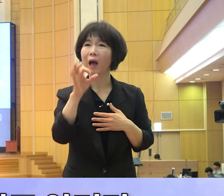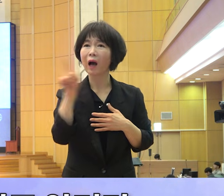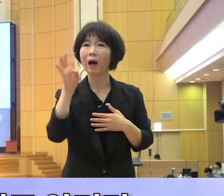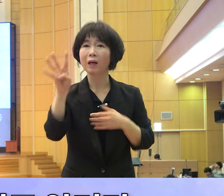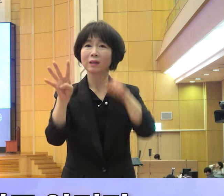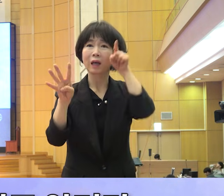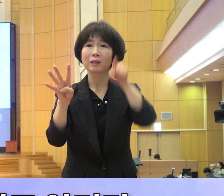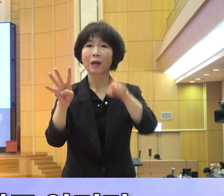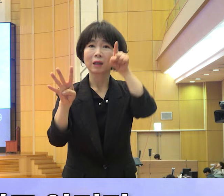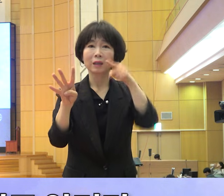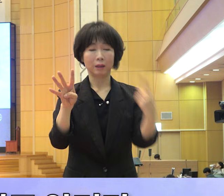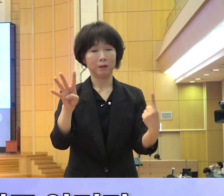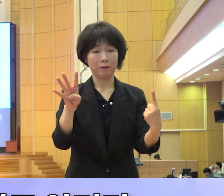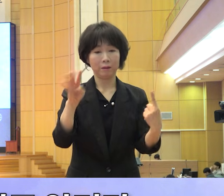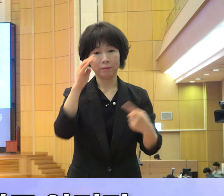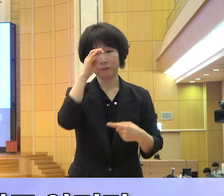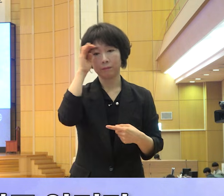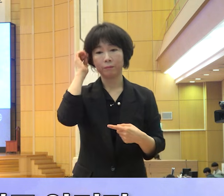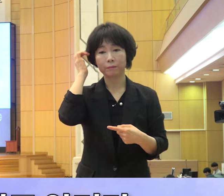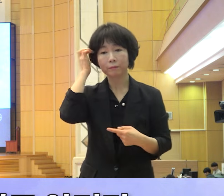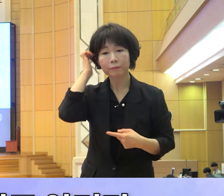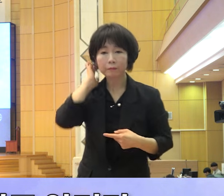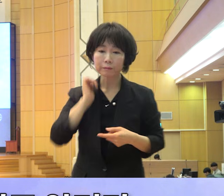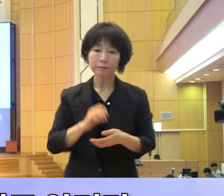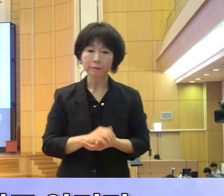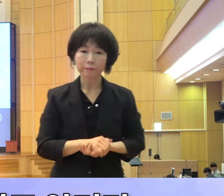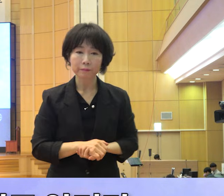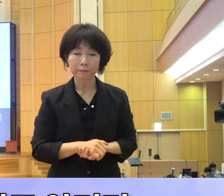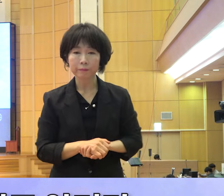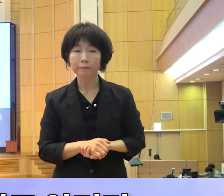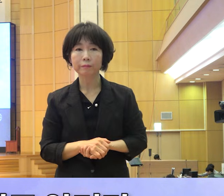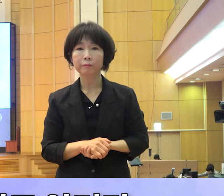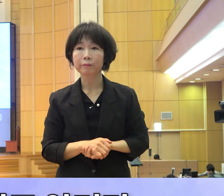호세아 4장 1절 1258페이지를 보면요,